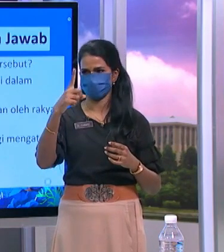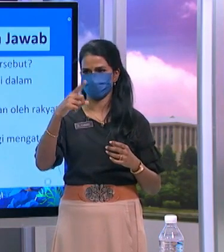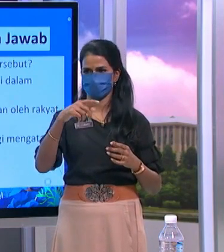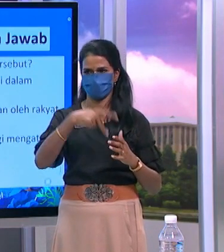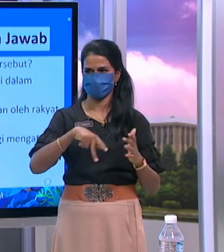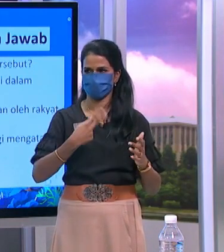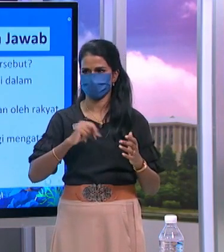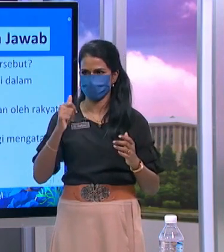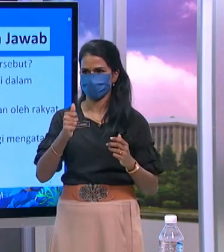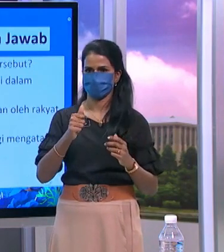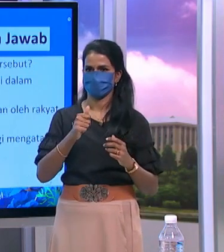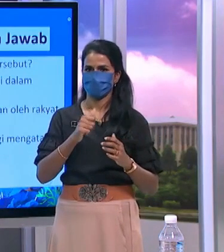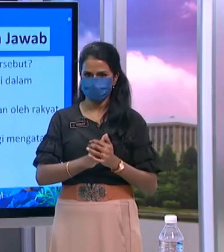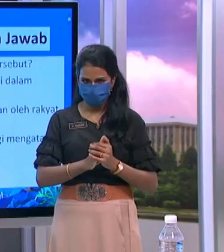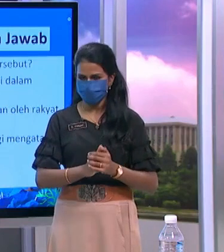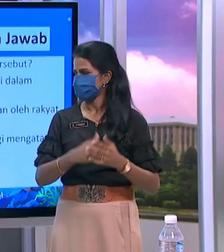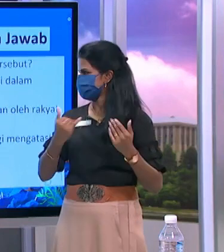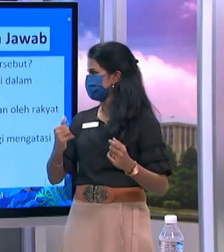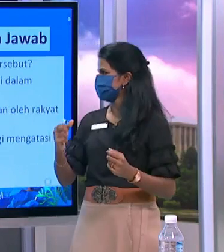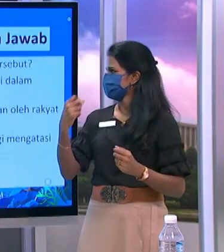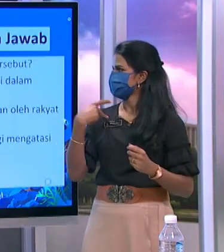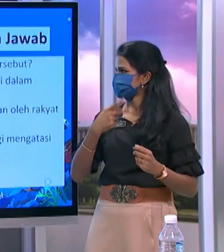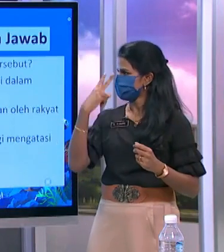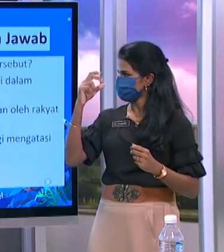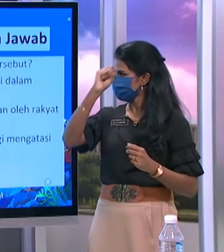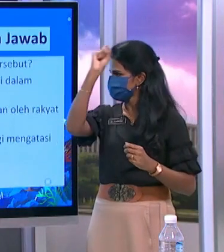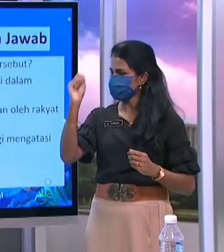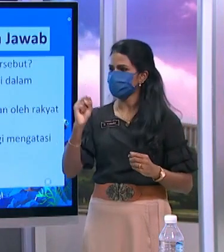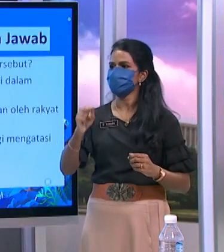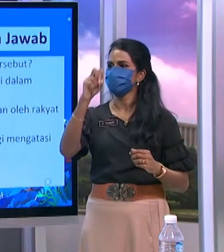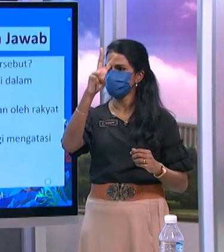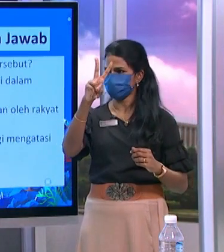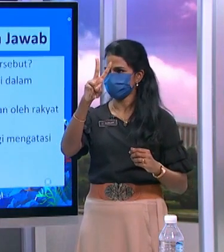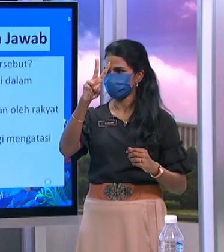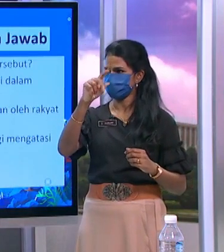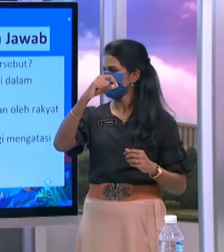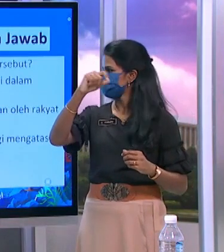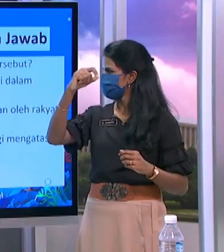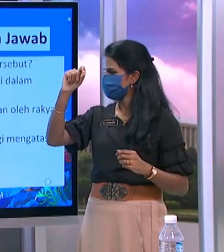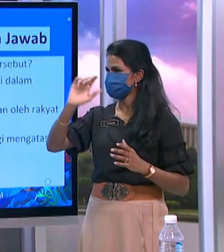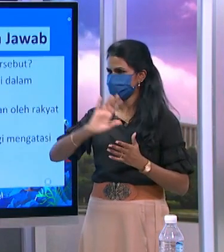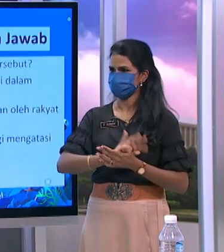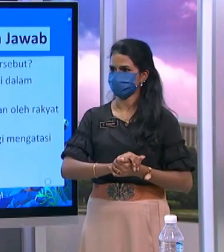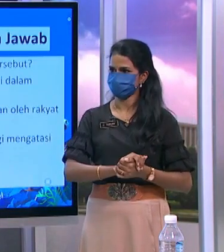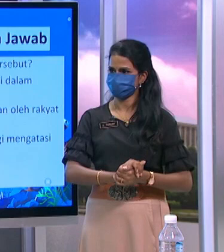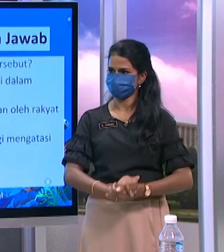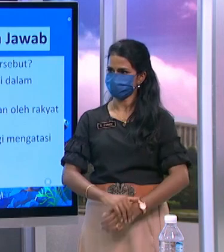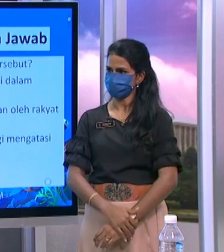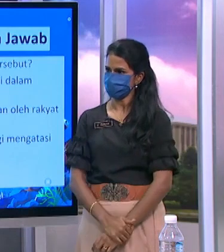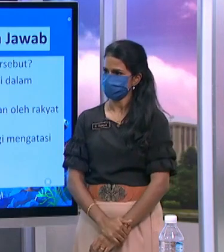Okay. Perasaan dia. Okey. Okay. Sekarang kita tengok soalan dua. Okey, cikgu. Ya. Kita memang nak pergi ke soalan